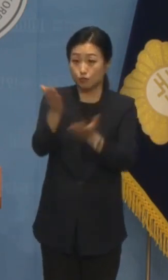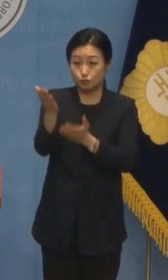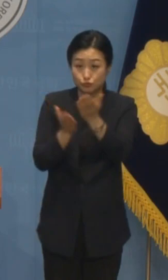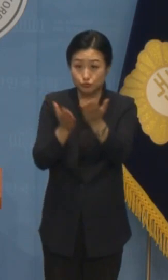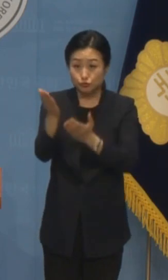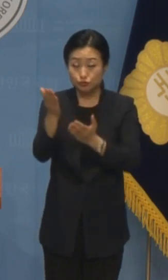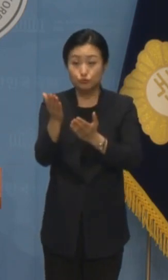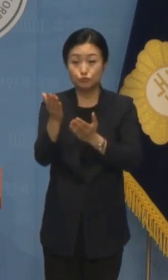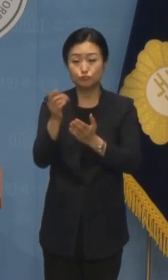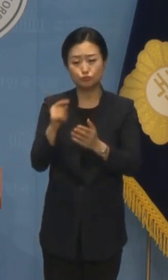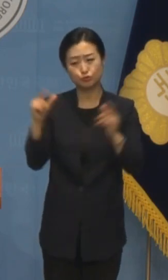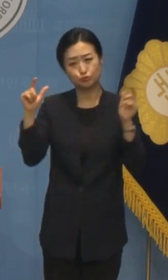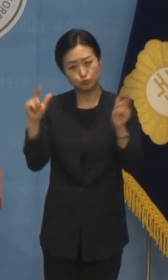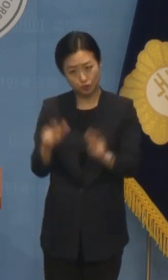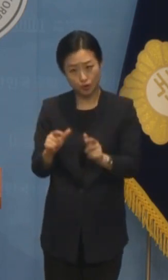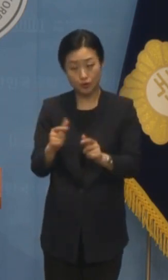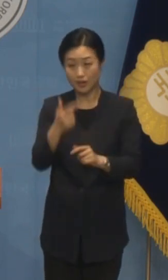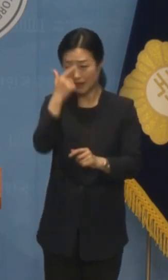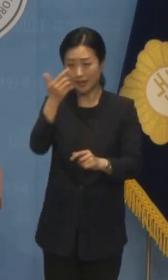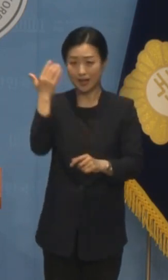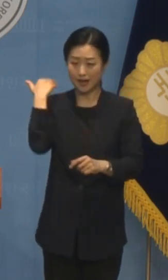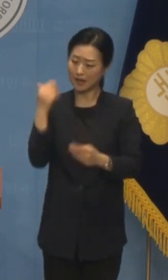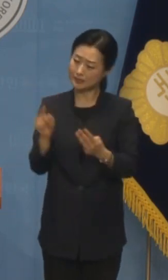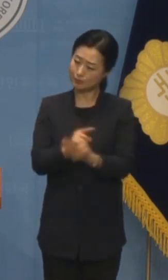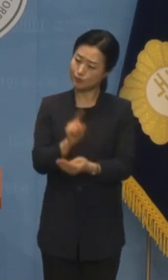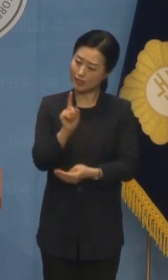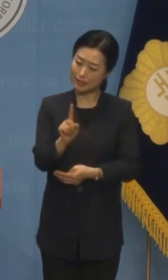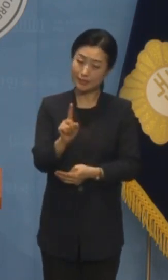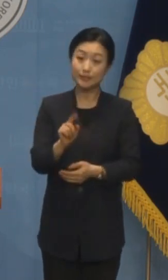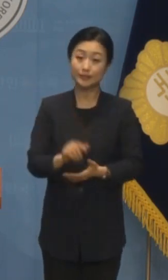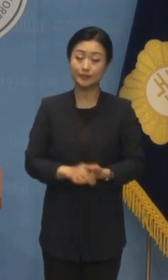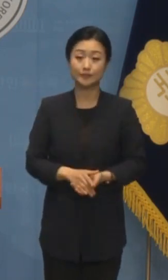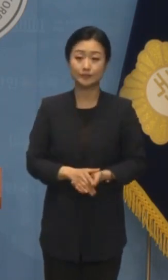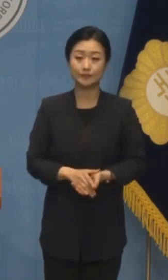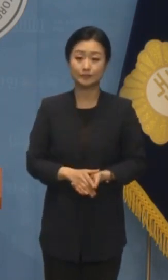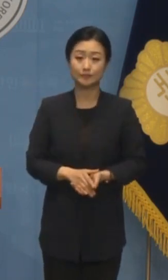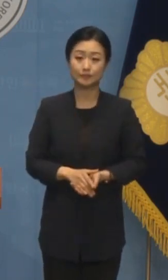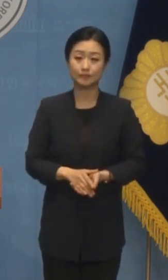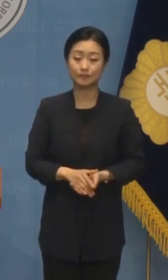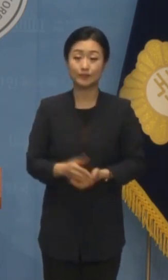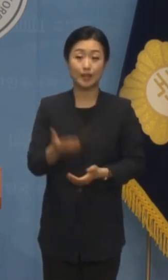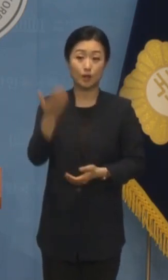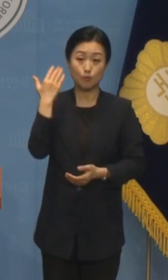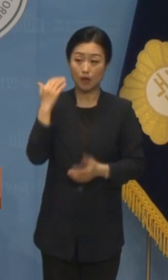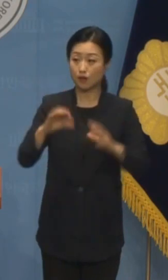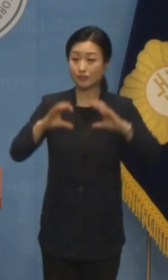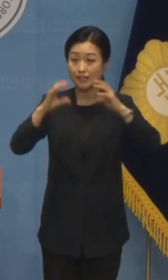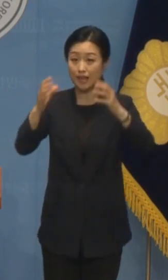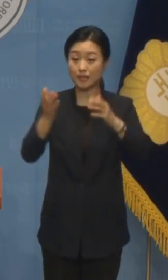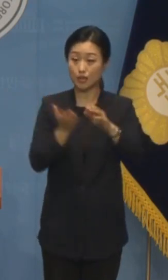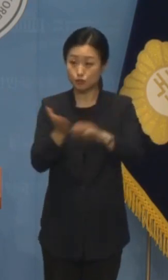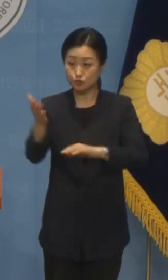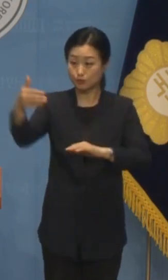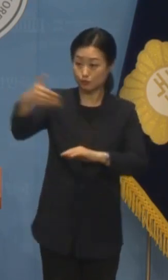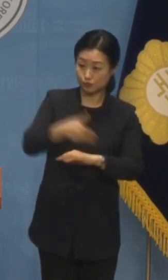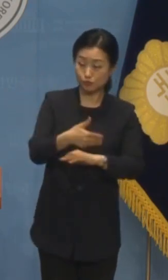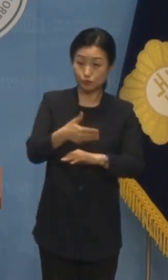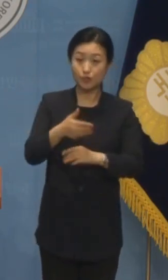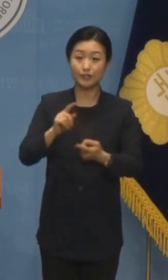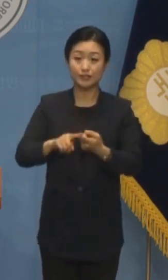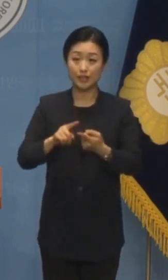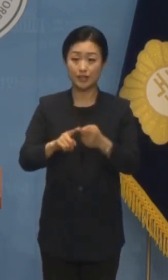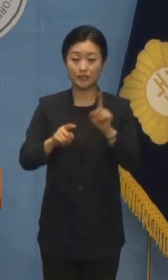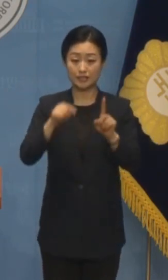수출의 탄력성 자체도 과거의 3분의 1 수준으로 떨어졌습니다. 과거 세계의 수입 수요에 대한 한국의 수출